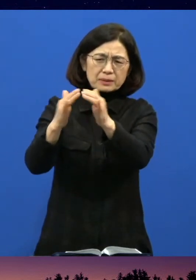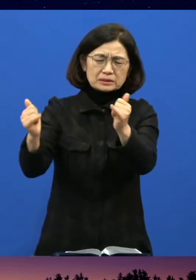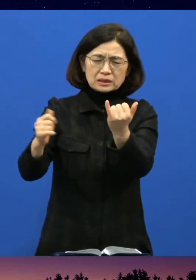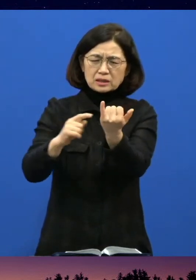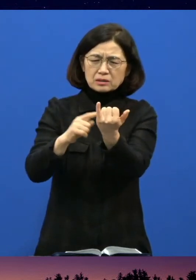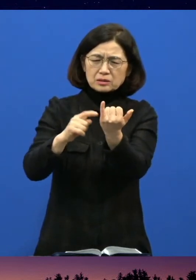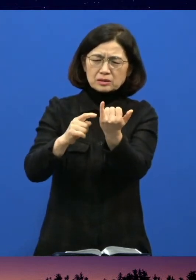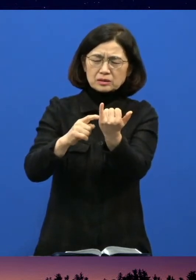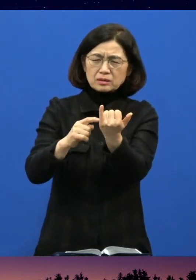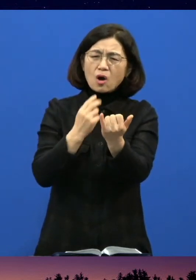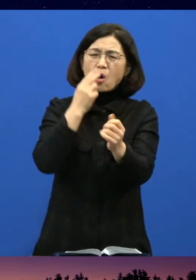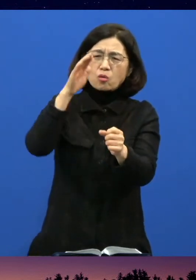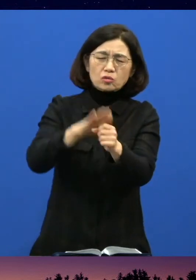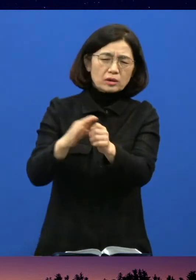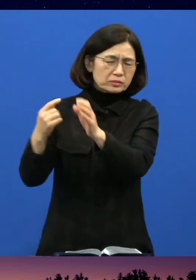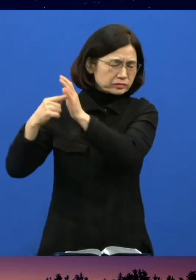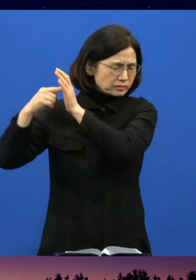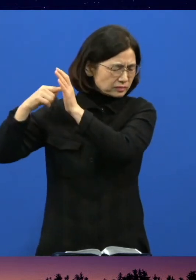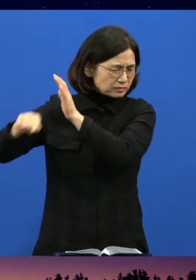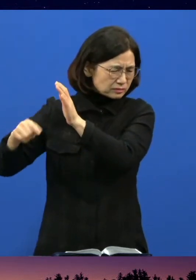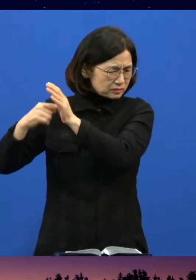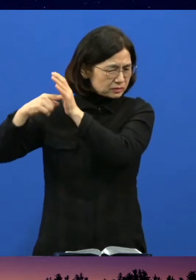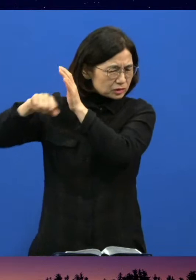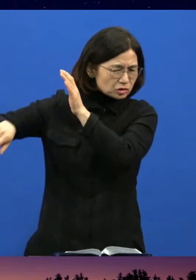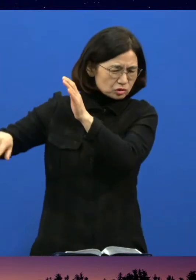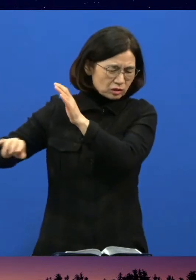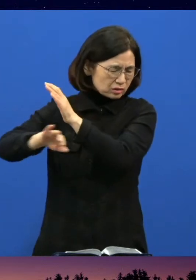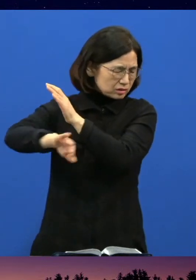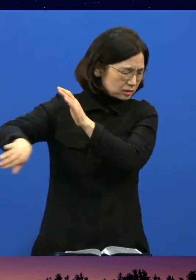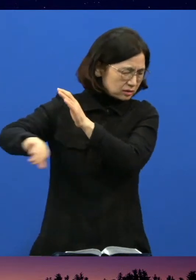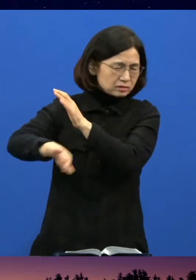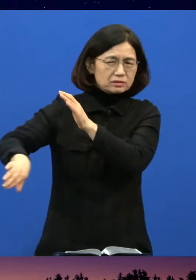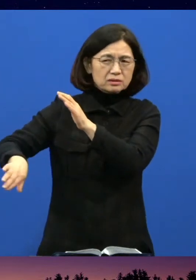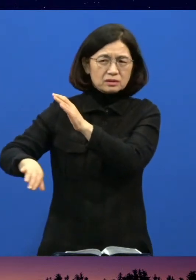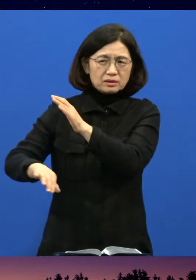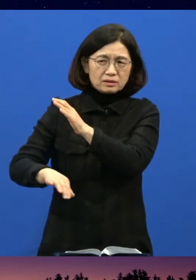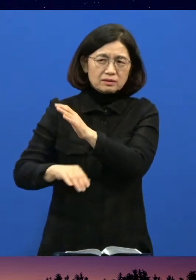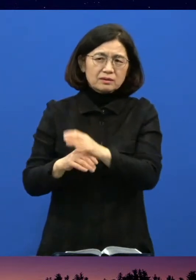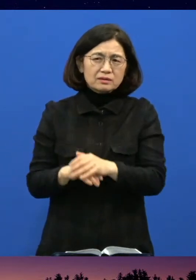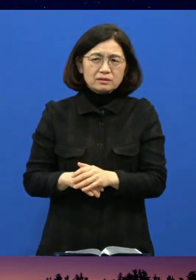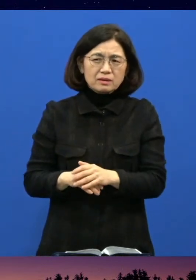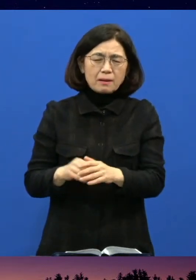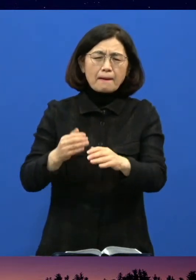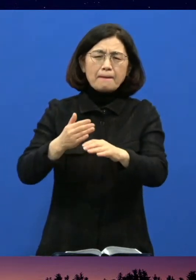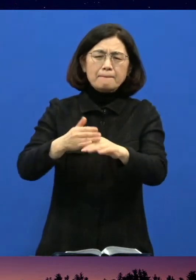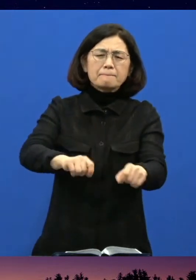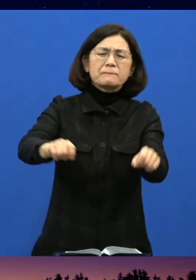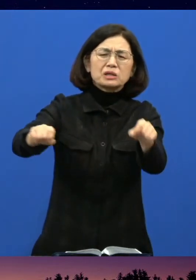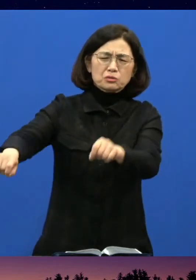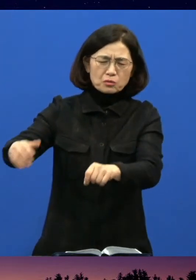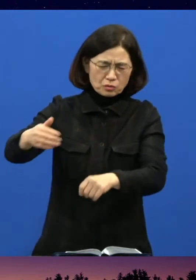이 재판장은 특별히 이 깔아뭉개기식 들어주지 않는 거죠. 계속 미루는 거.